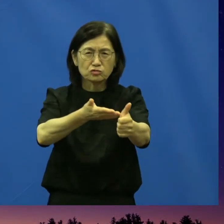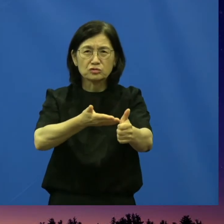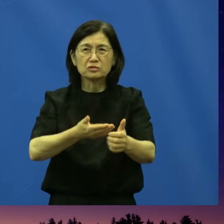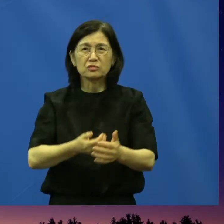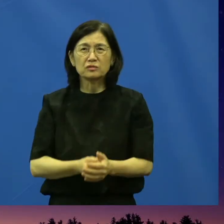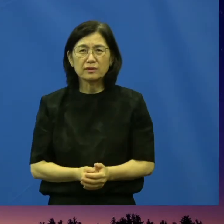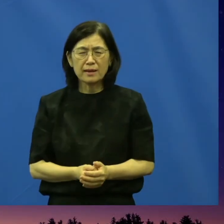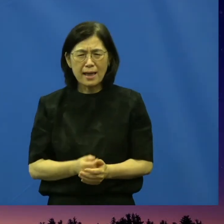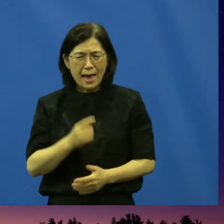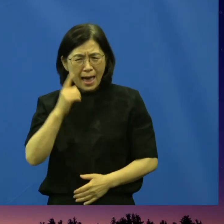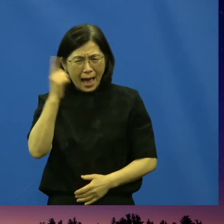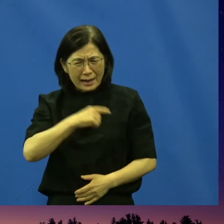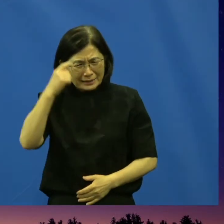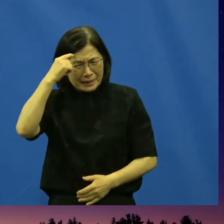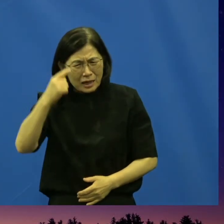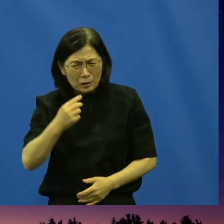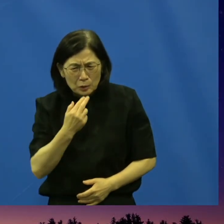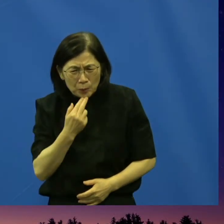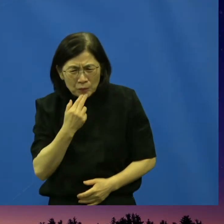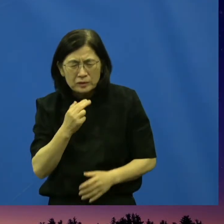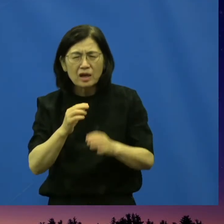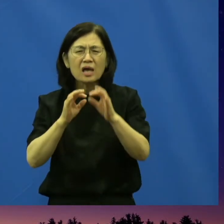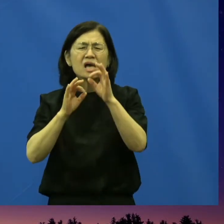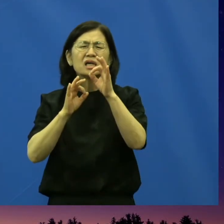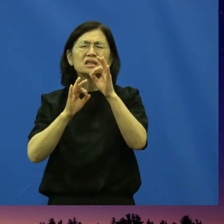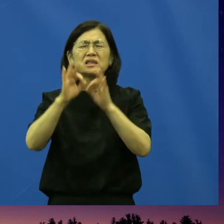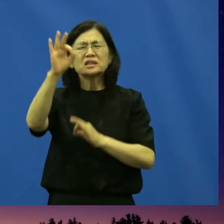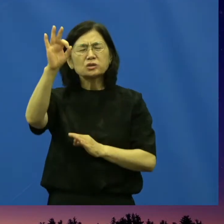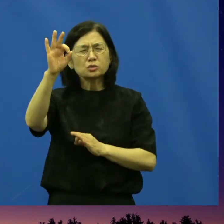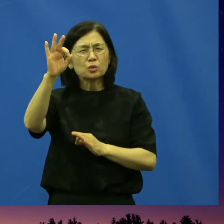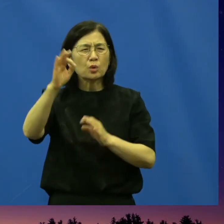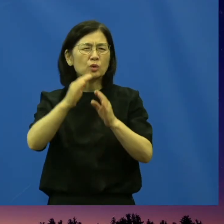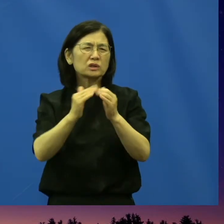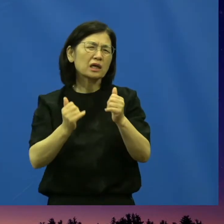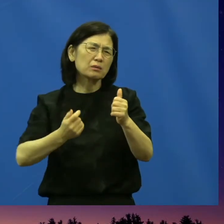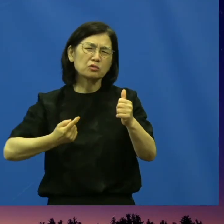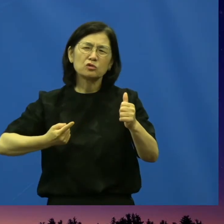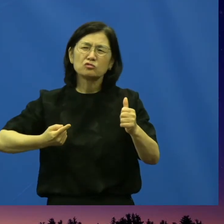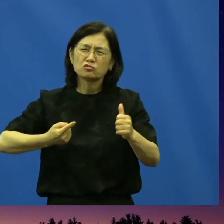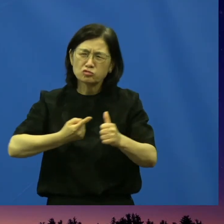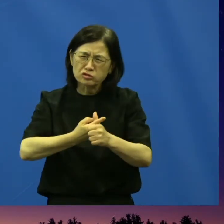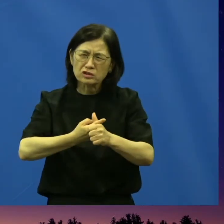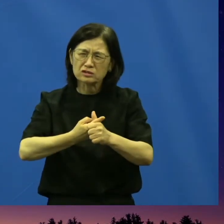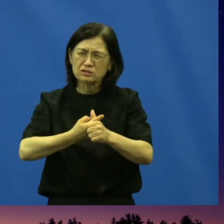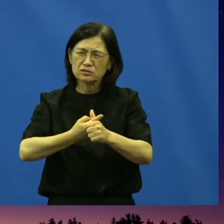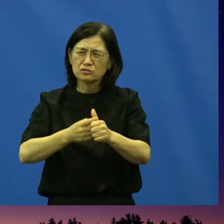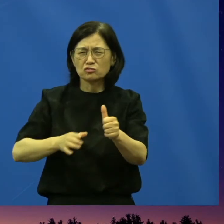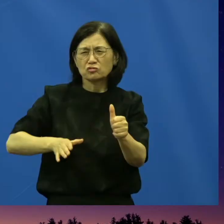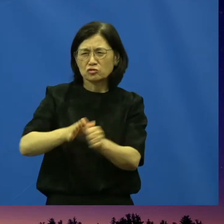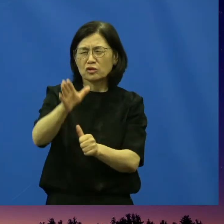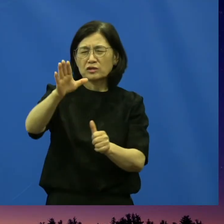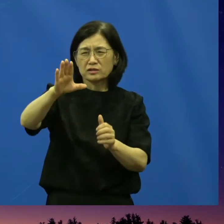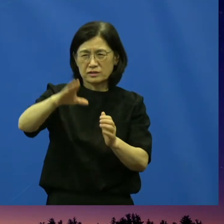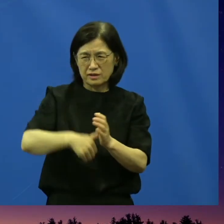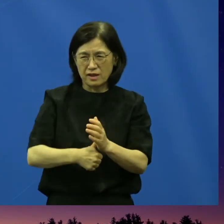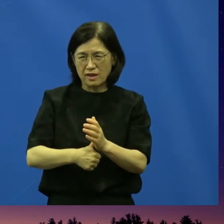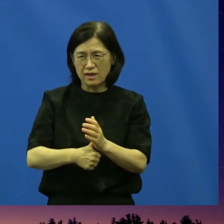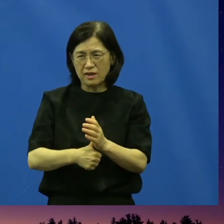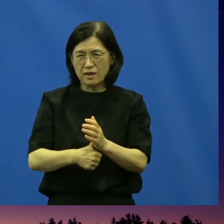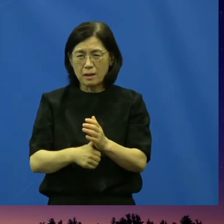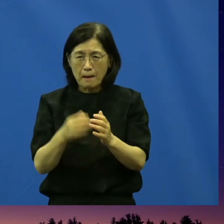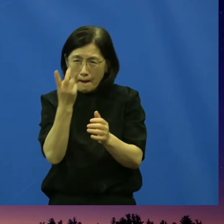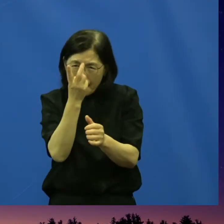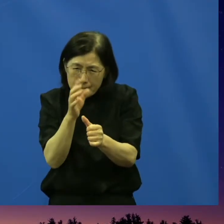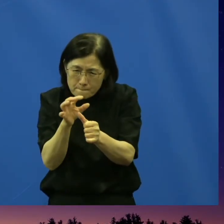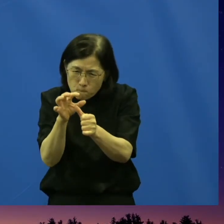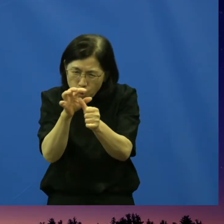갖지 않고 내가 그렇게 하려고 하지 않았는데 우발적으로 죄를 지어서 내가 가해자가 될 때가 있어요. 그런 사람들을 보호하기